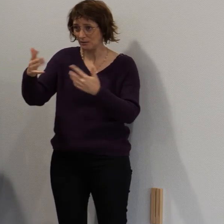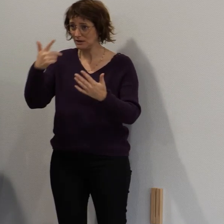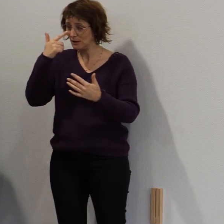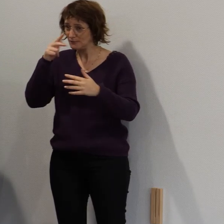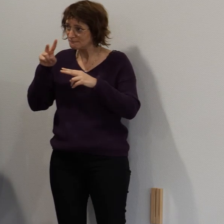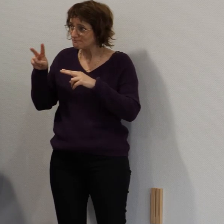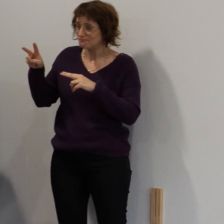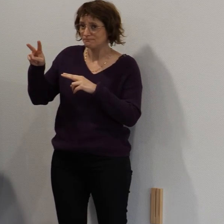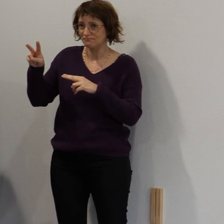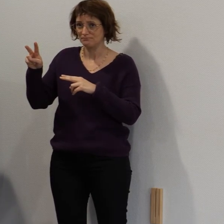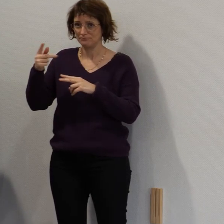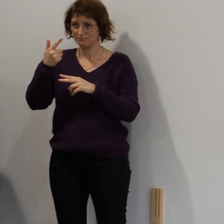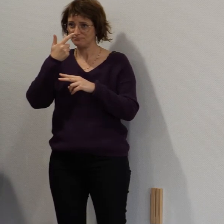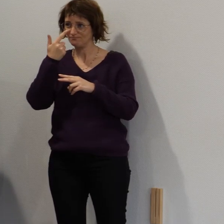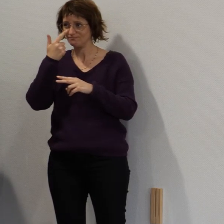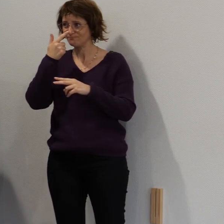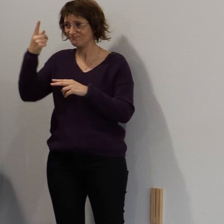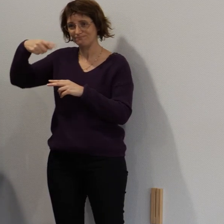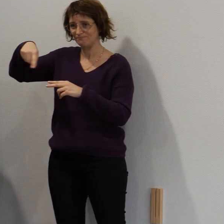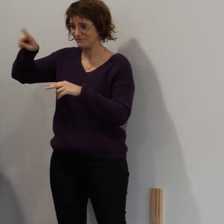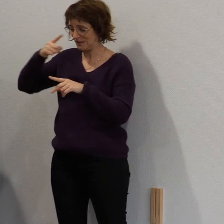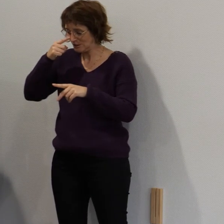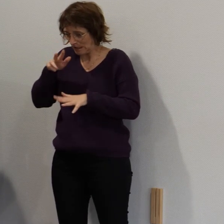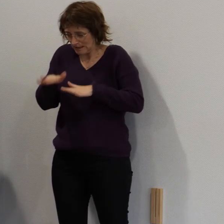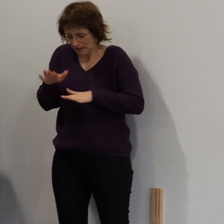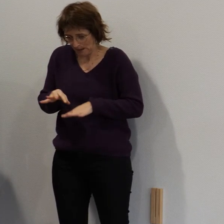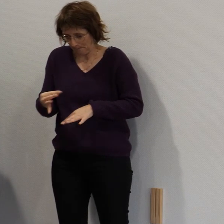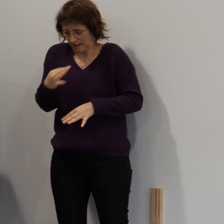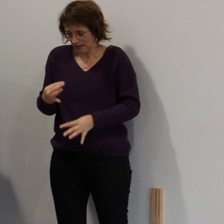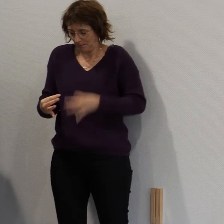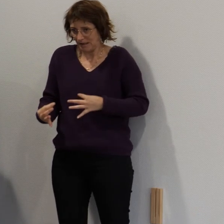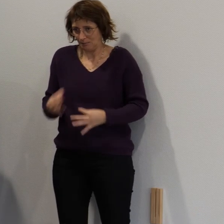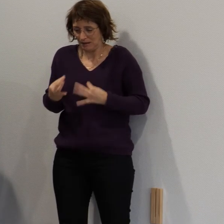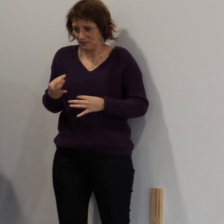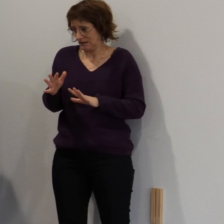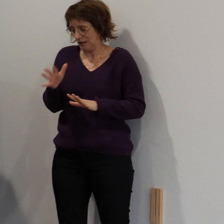renoncer beauté par les aiguilles des buissons d'aubépine.